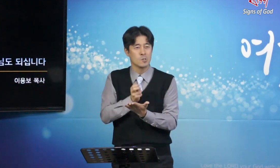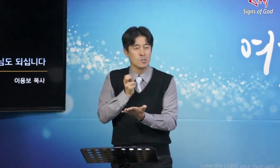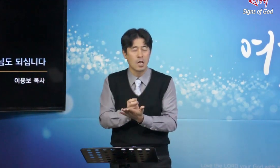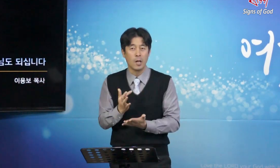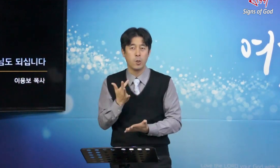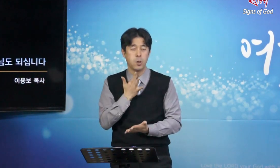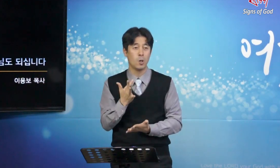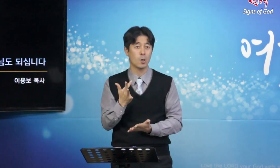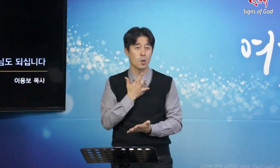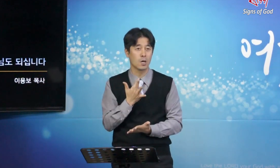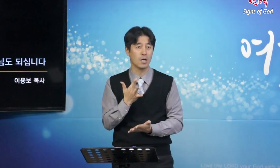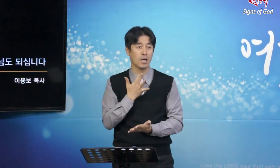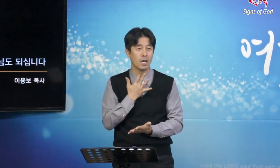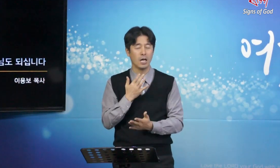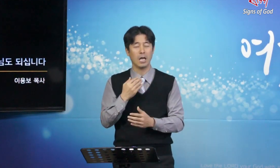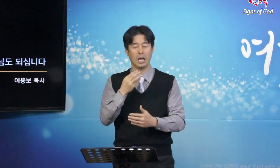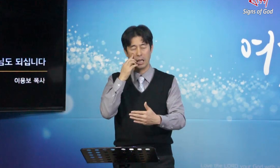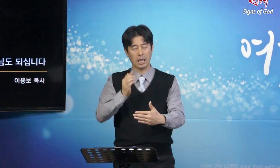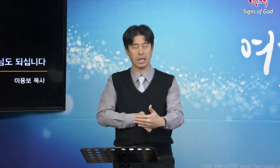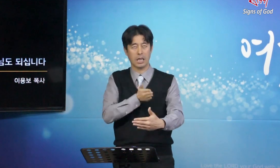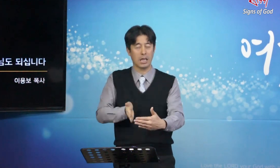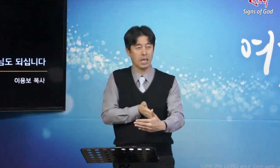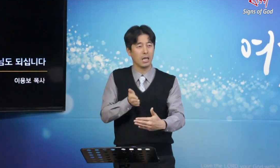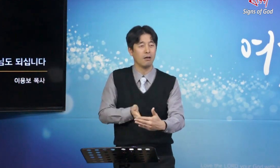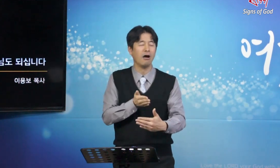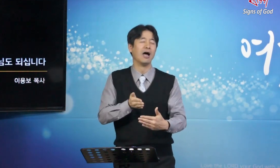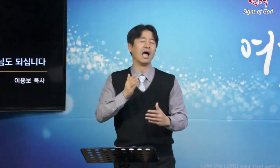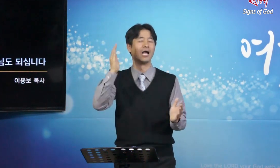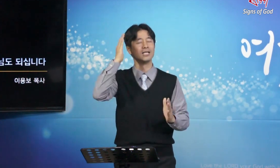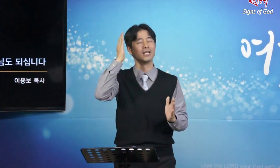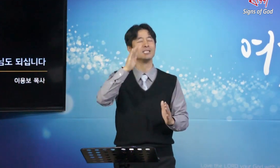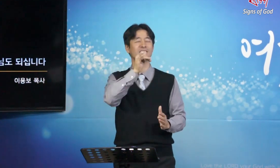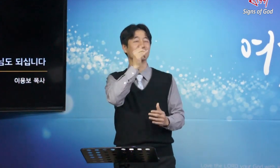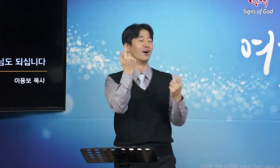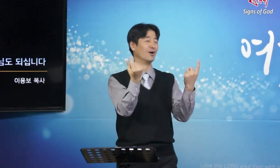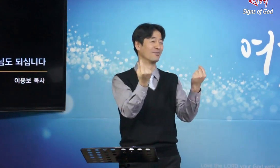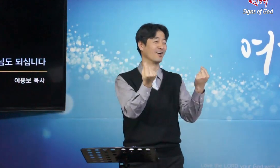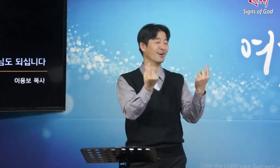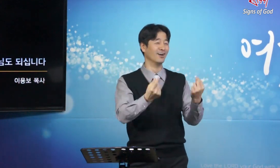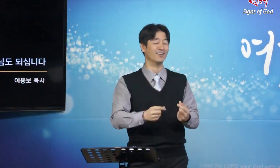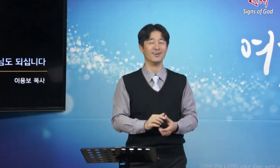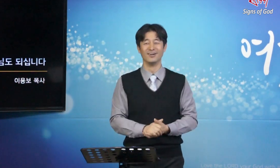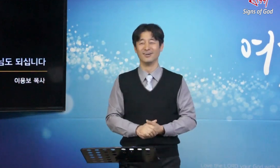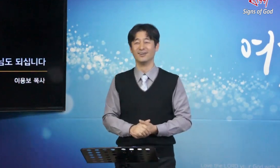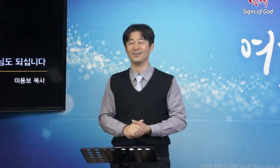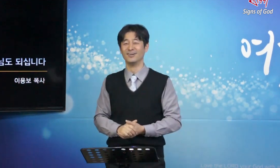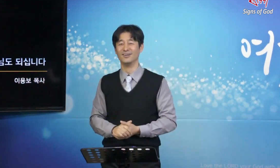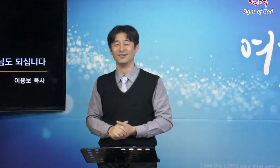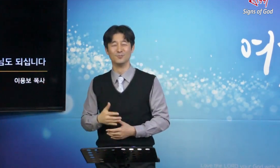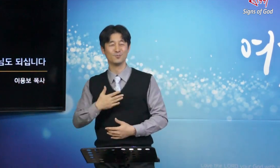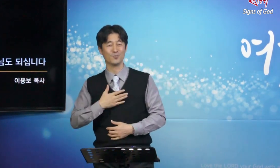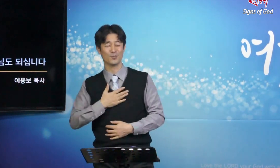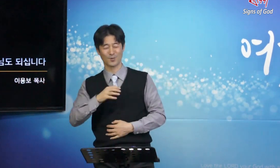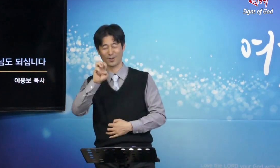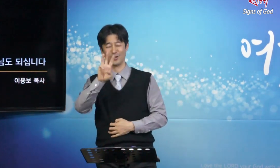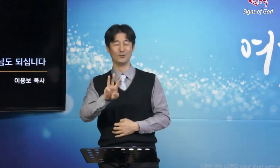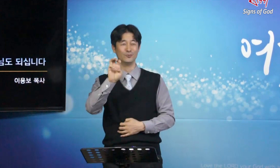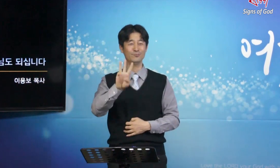학교에서는 아직도 기숙사에서는 법이 있었죠. 학생들이 그런 것들을 싫어했을 것